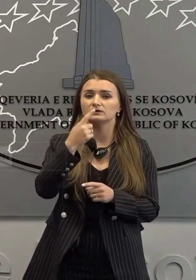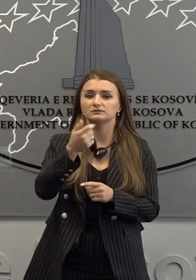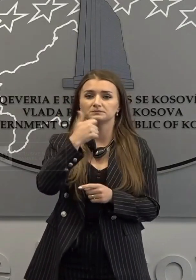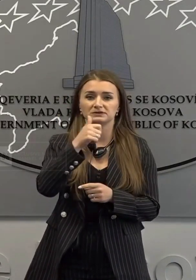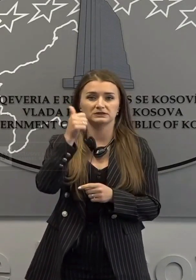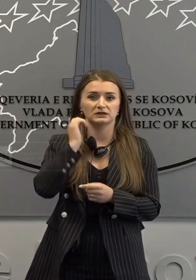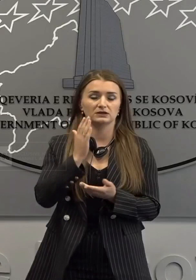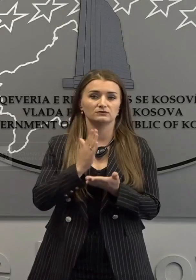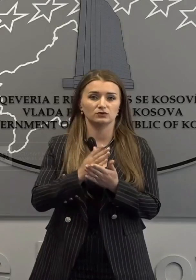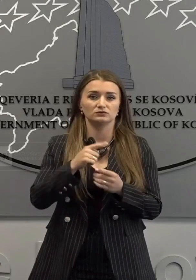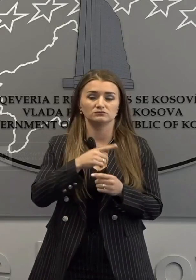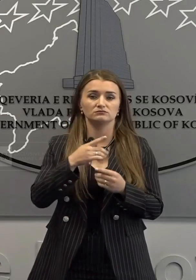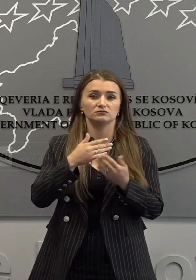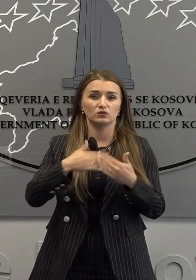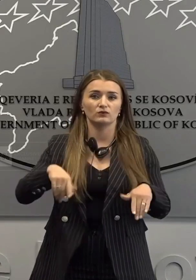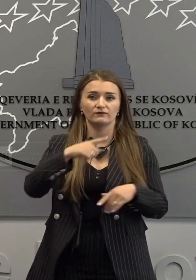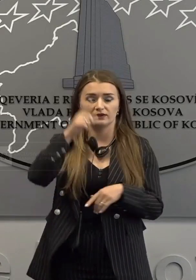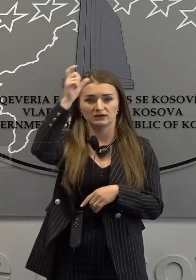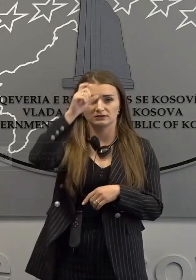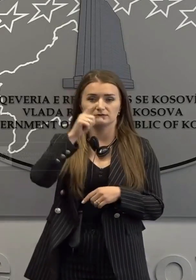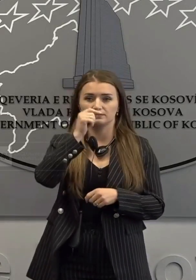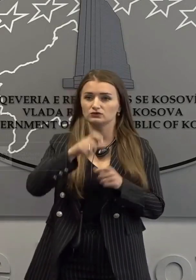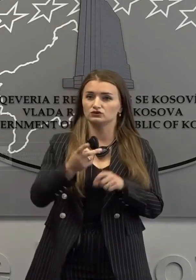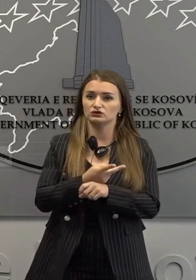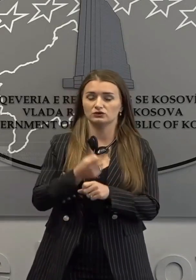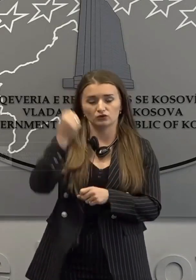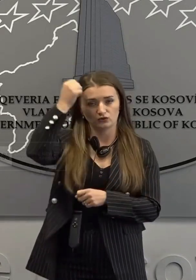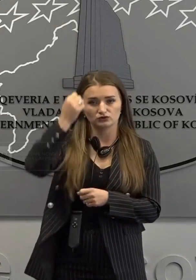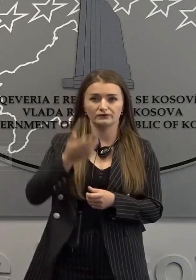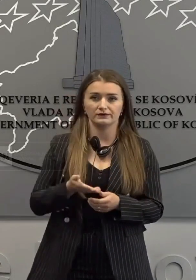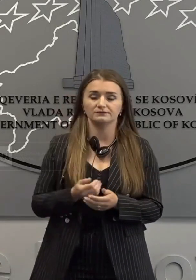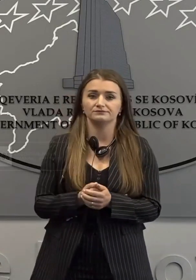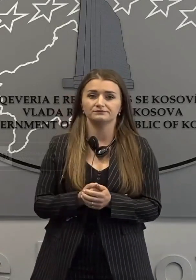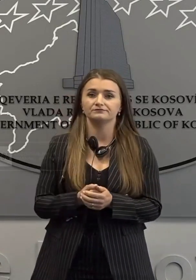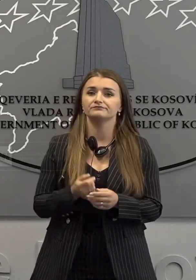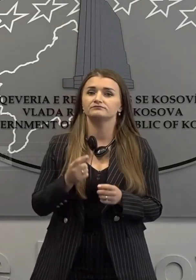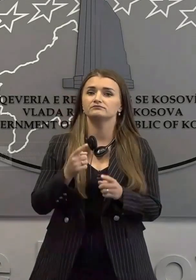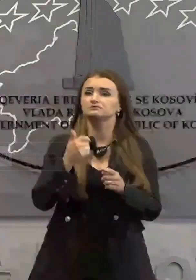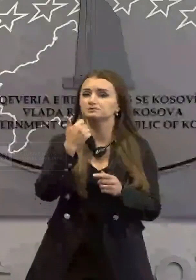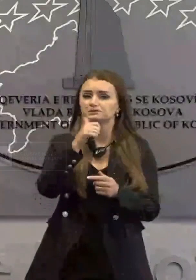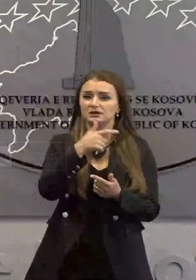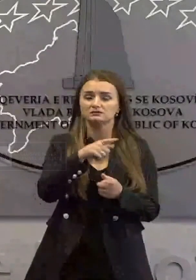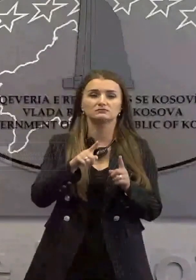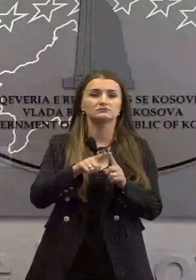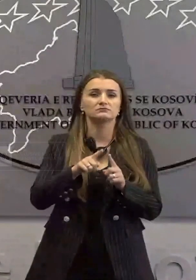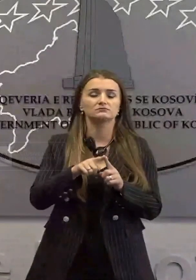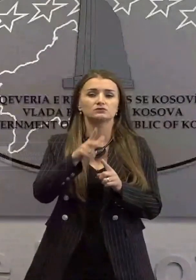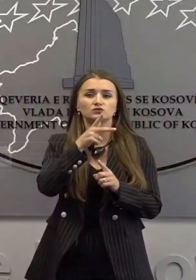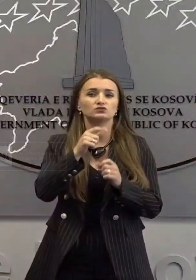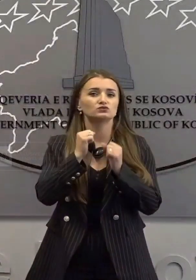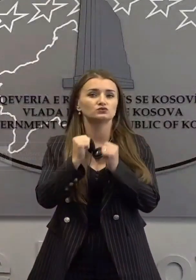nga autoritetet e Serbisë në pikat kufitare. Veprim ky hakmarrës dhe idhnak